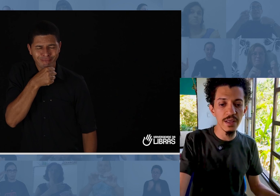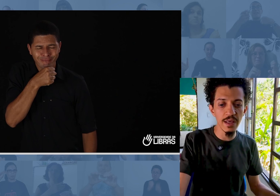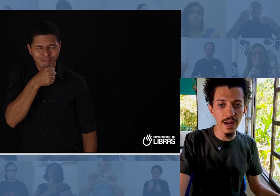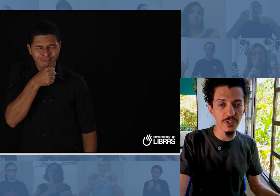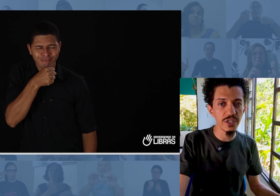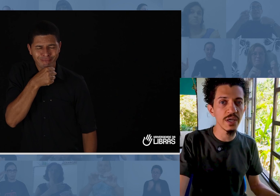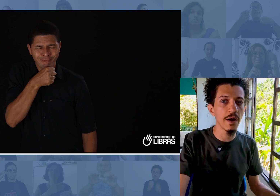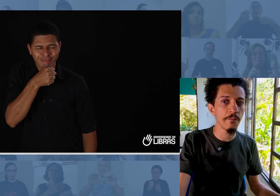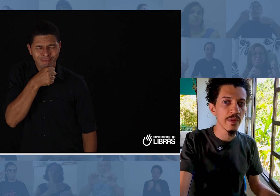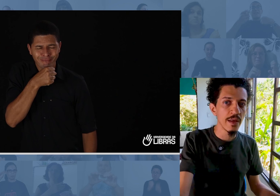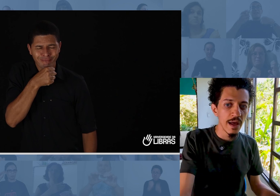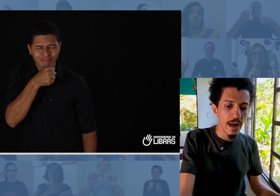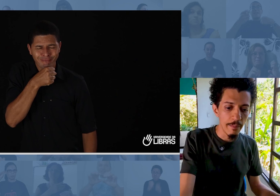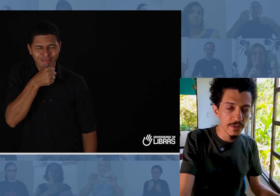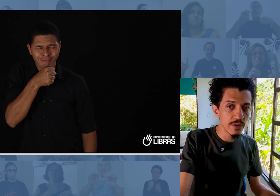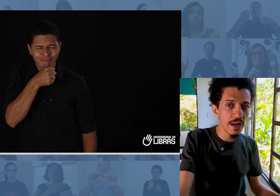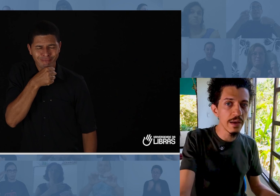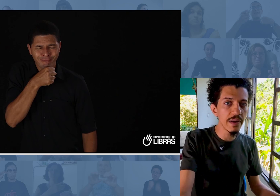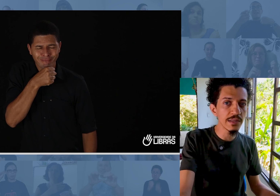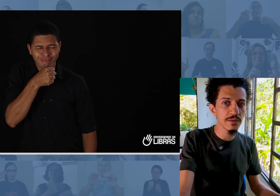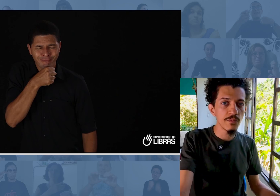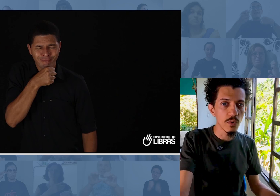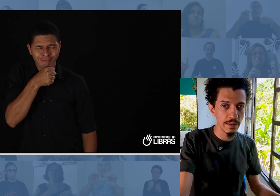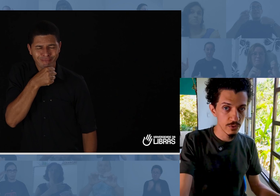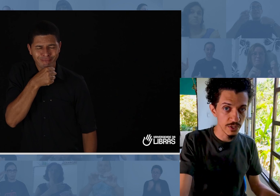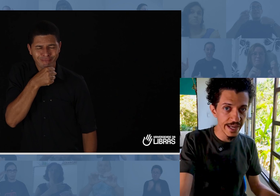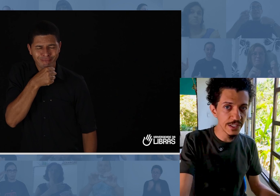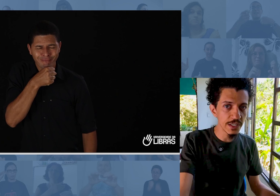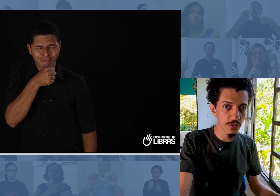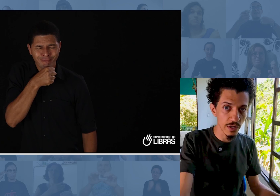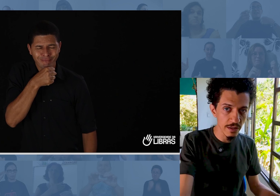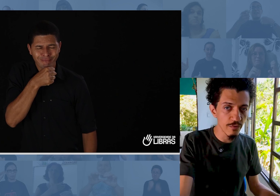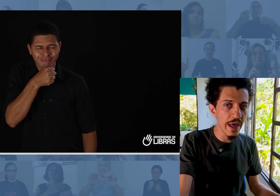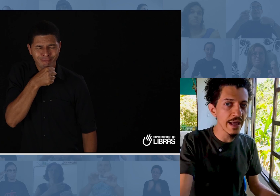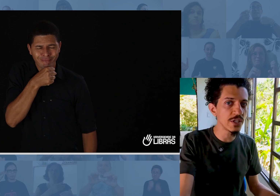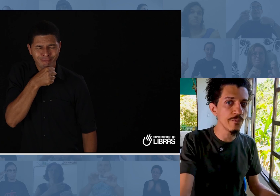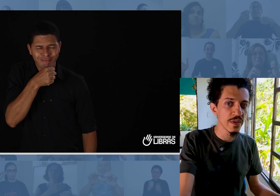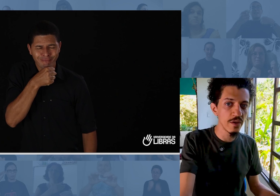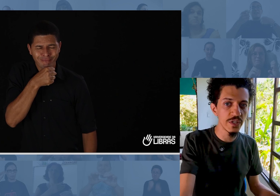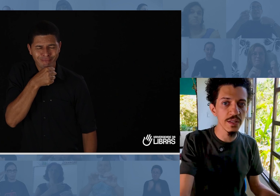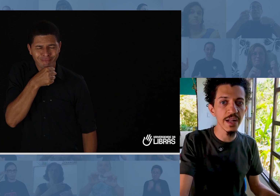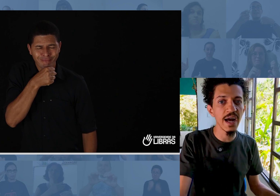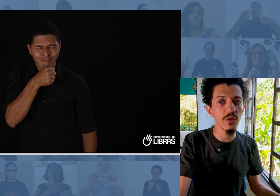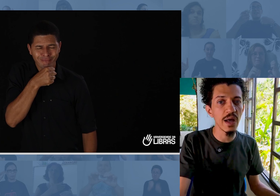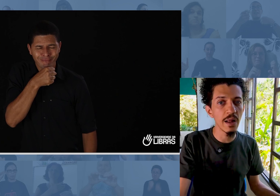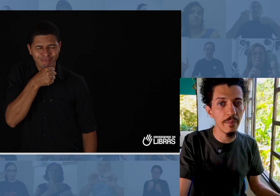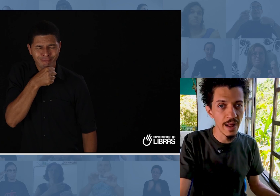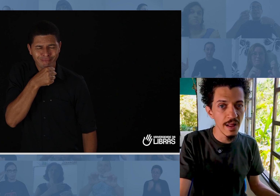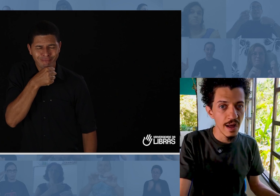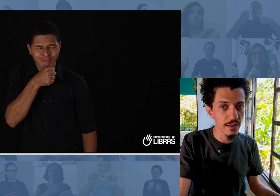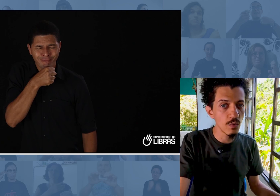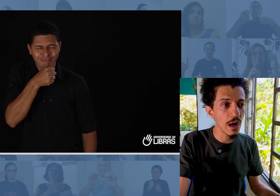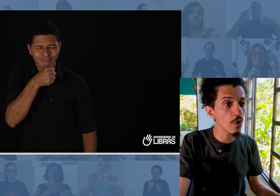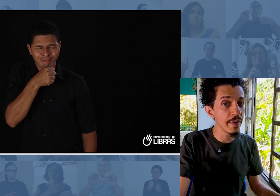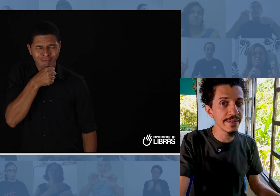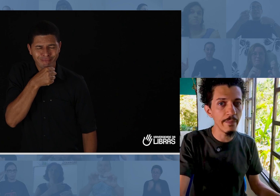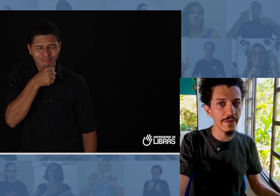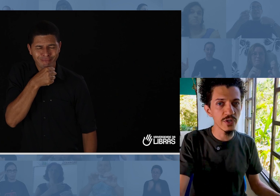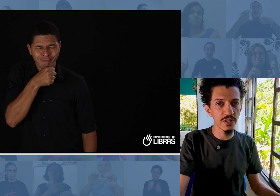ela tinha aprendido a Libras com a gente, se tornado fluente, e eu tinha treinado ela para atuar como intérprete aqui